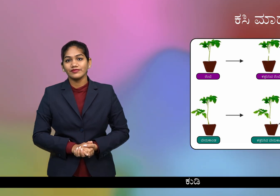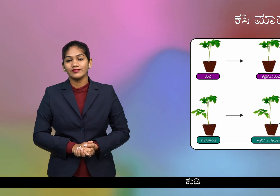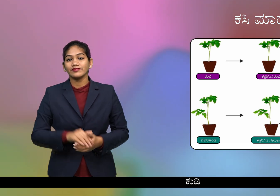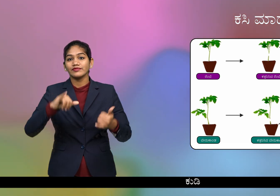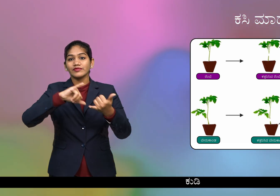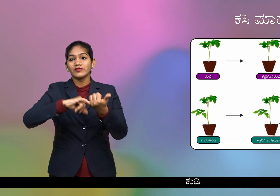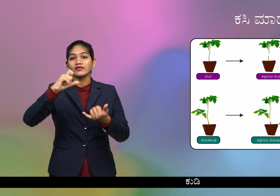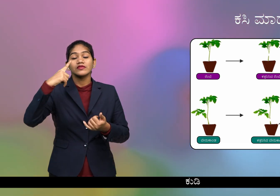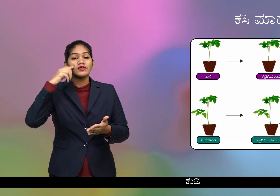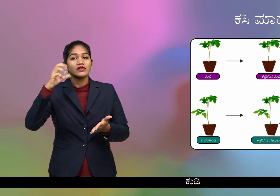ಕುಡಿ,